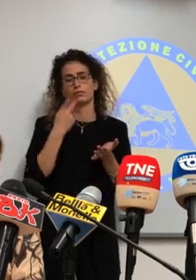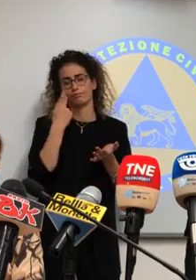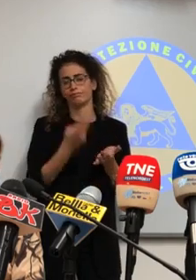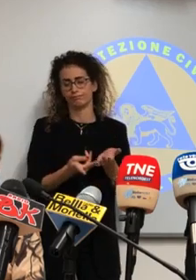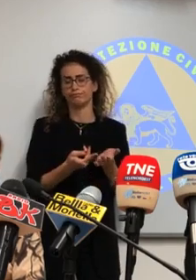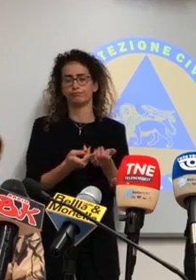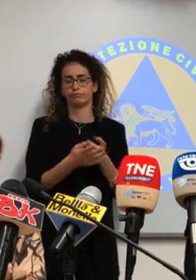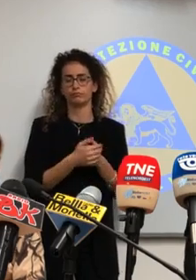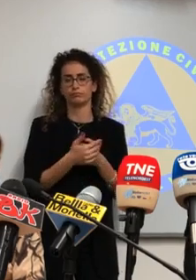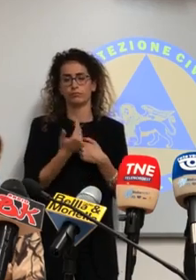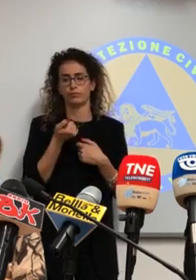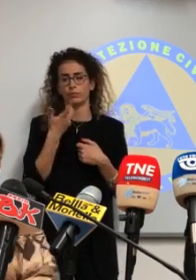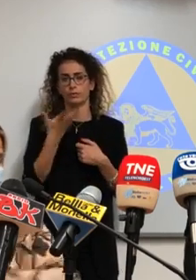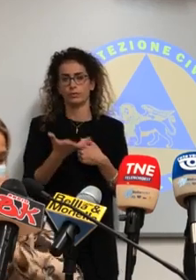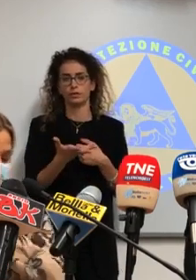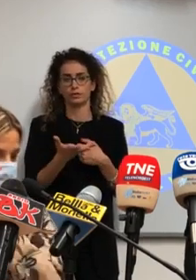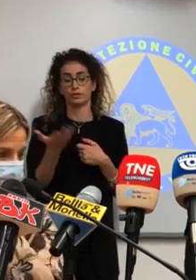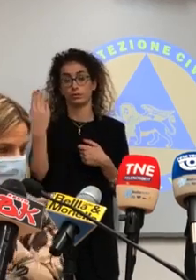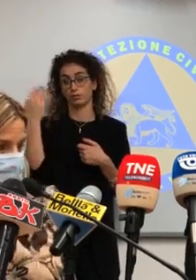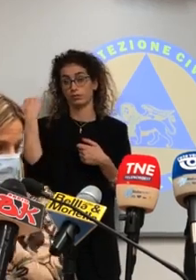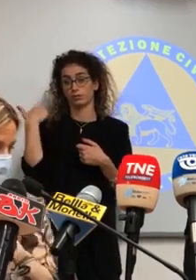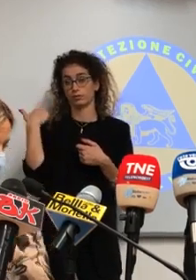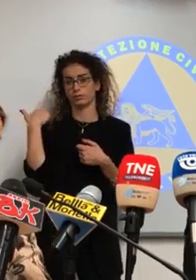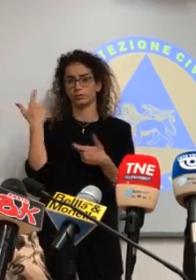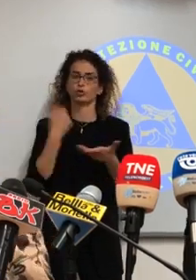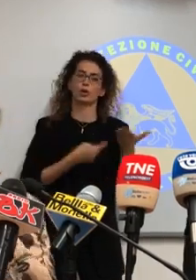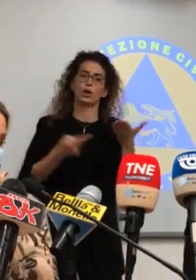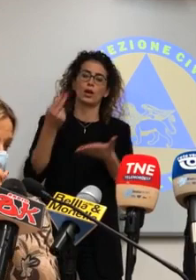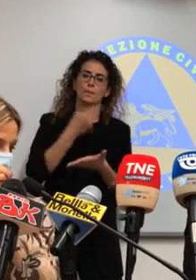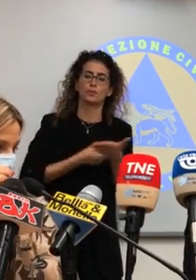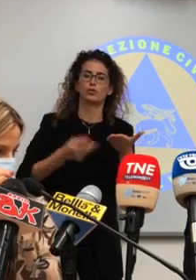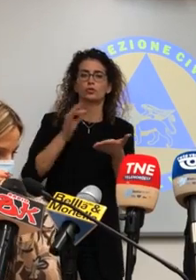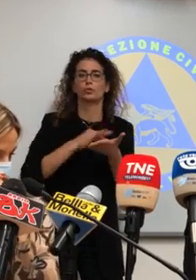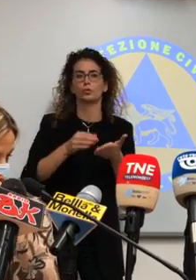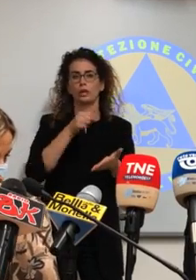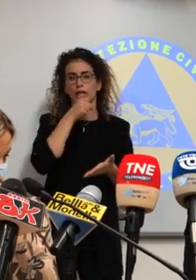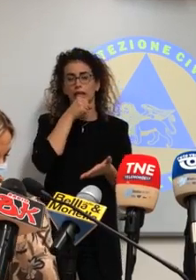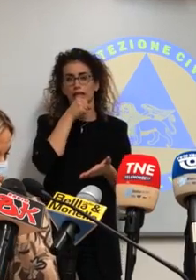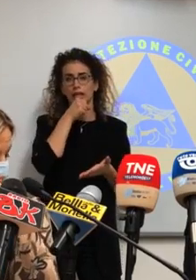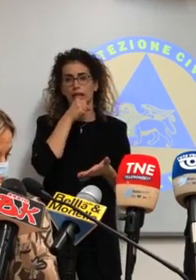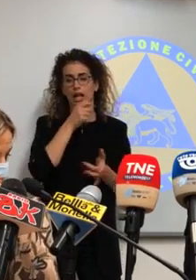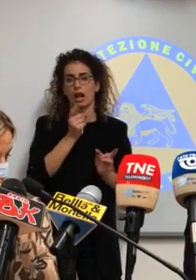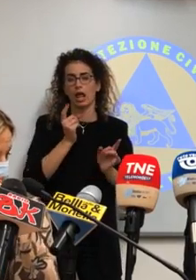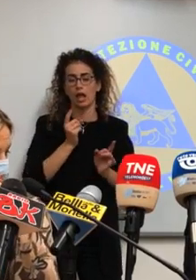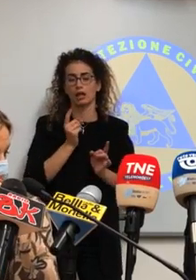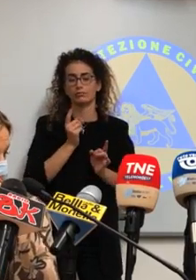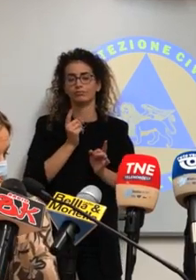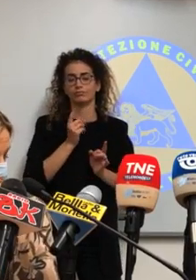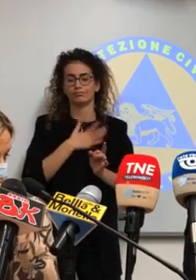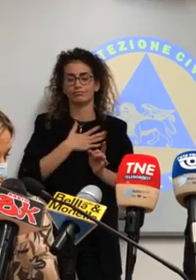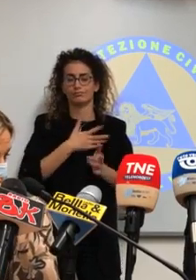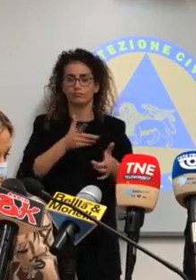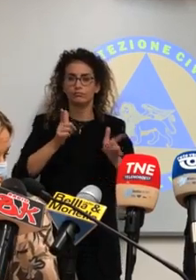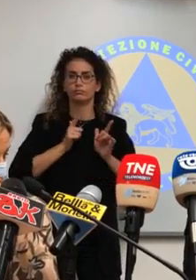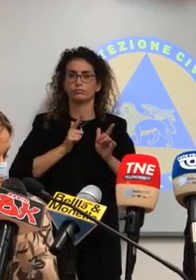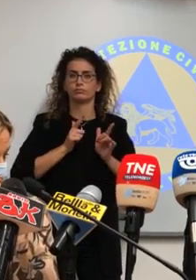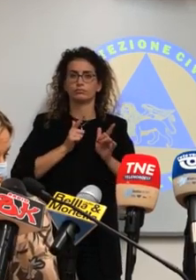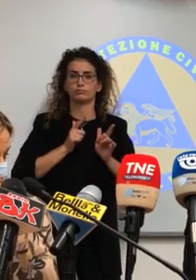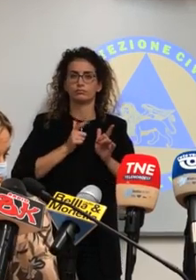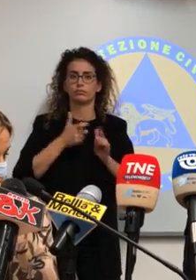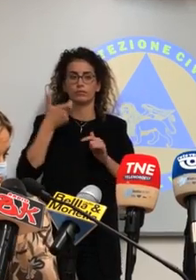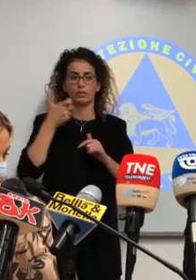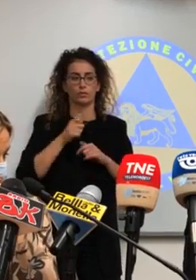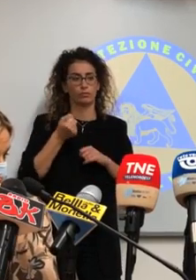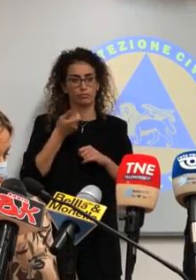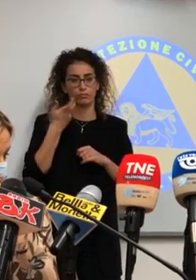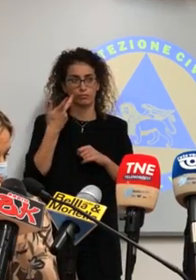numeri rispetto. Poi il nostro progetto Scuole Sentinella, che è quello che ci dà più soddisfazione, perché insomma... Di numeri ne abbiamo